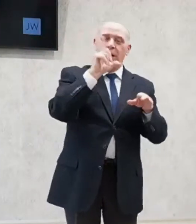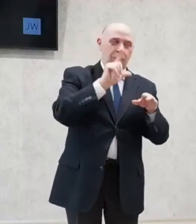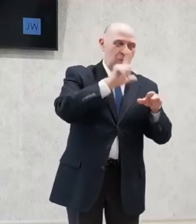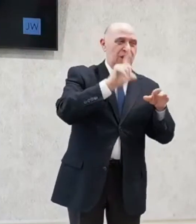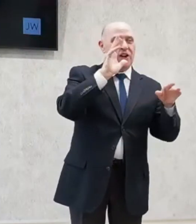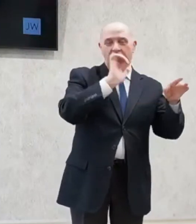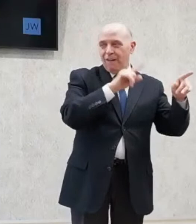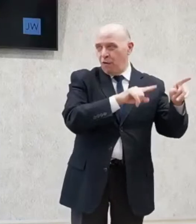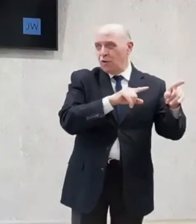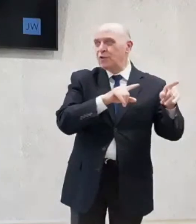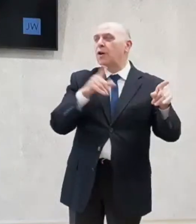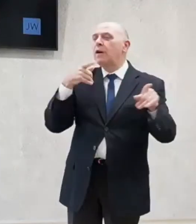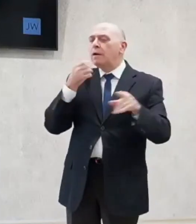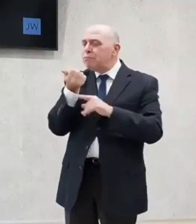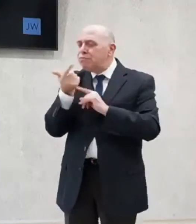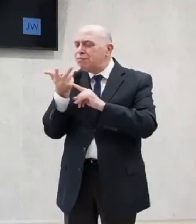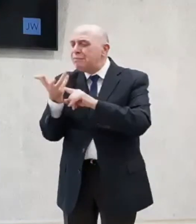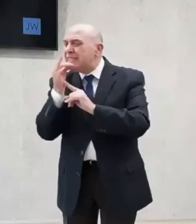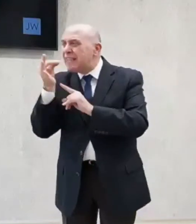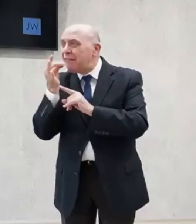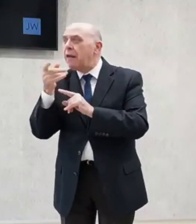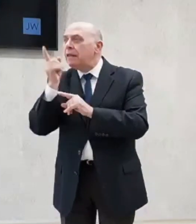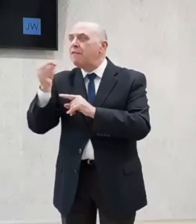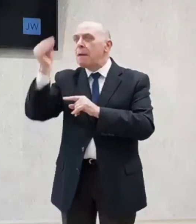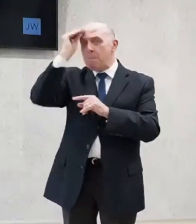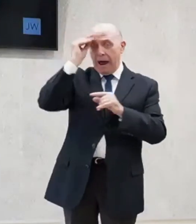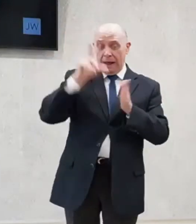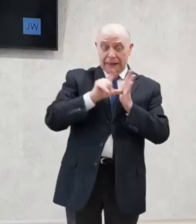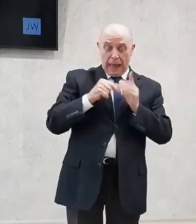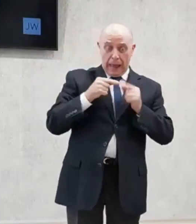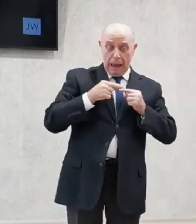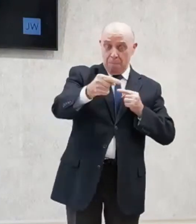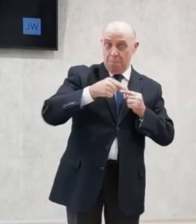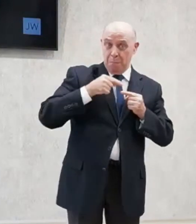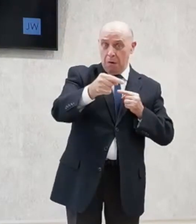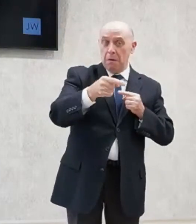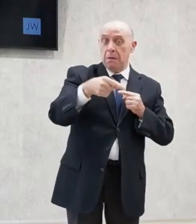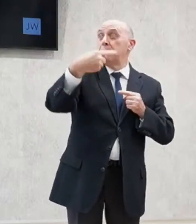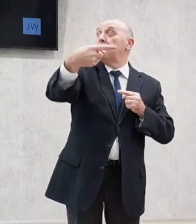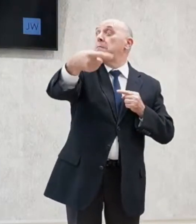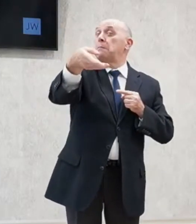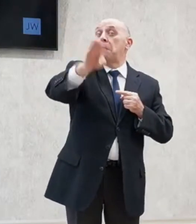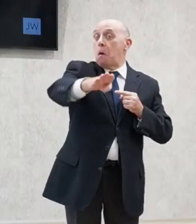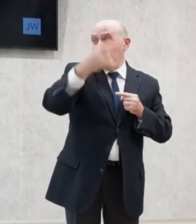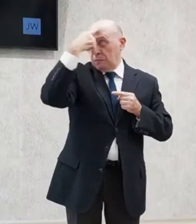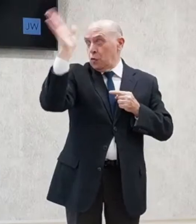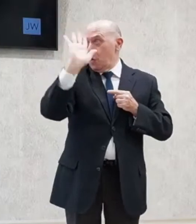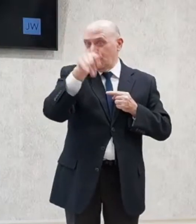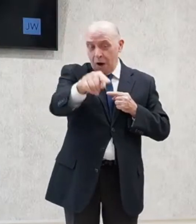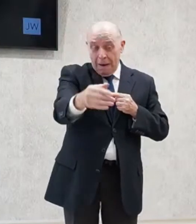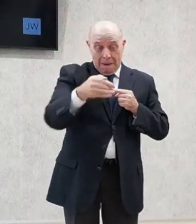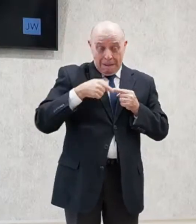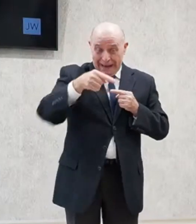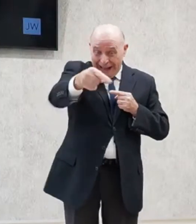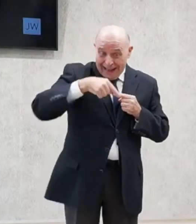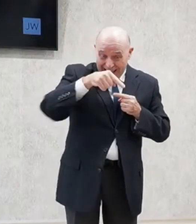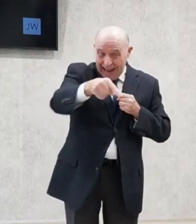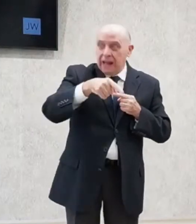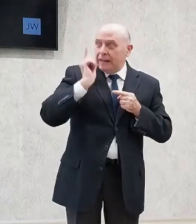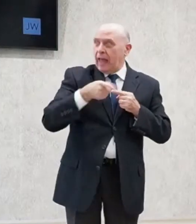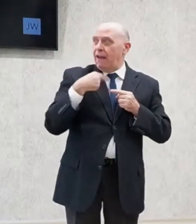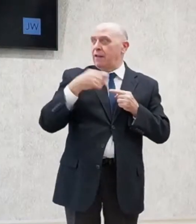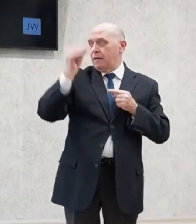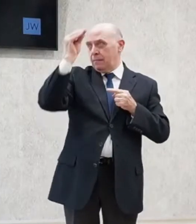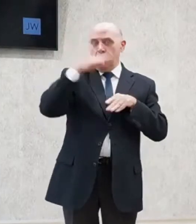alla saggezza o essendo saggi affinché i giorni che ci restano non vadano sprecati ma siano